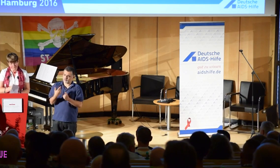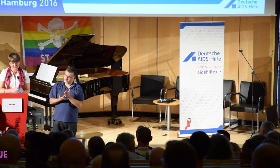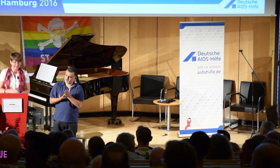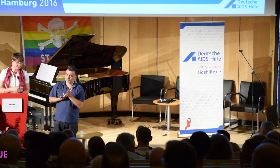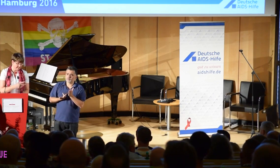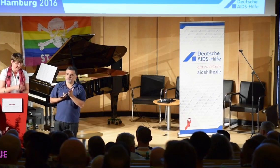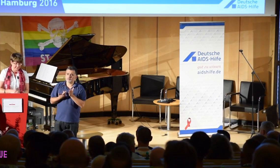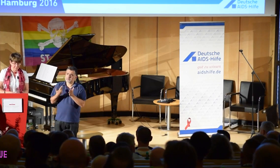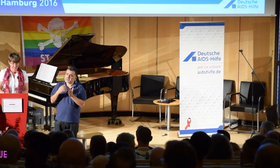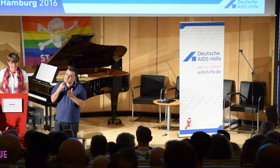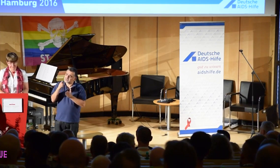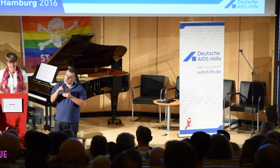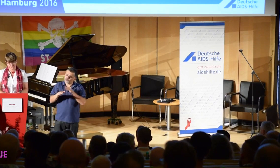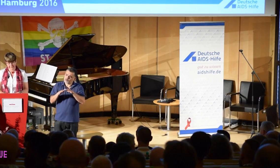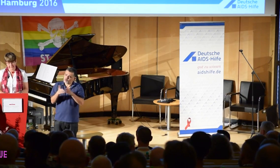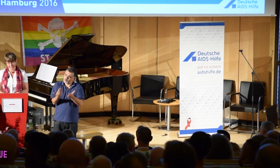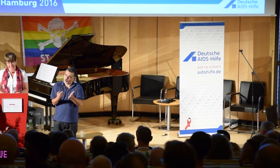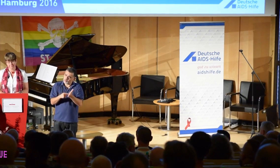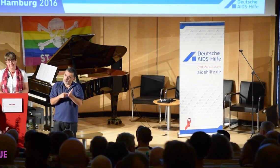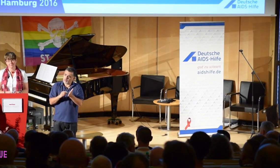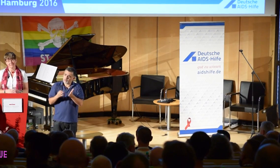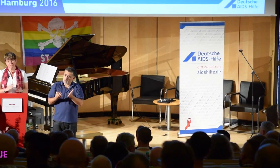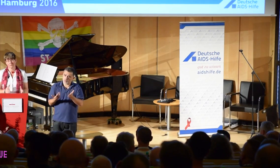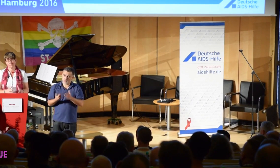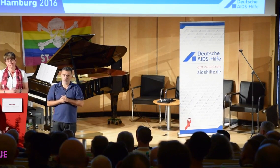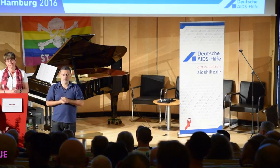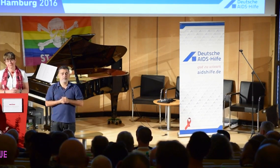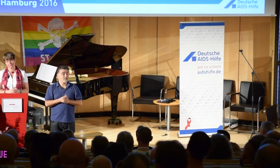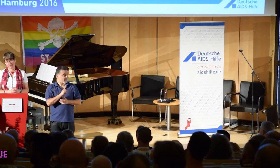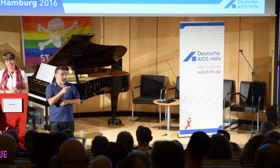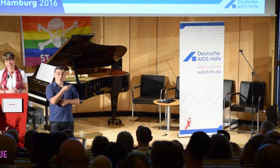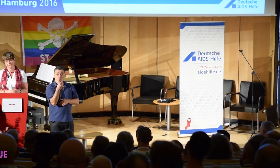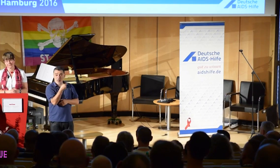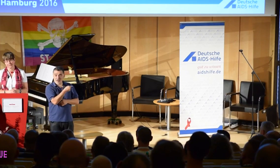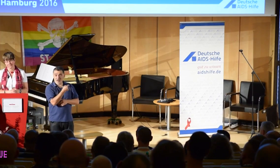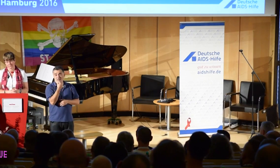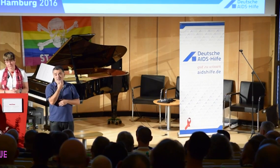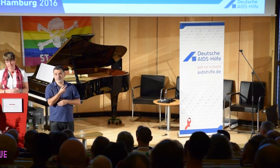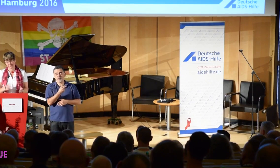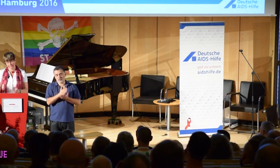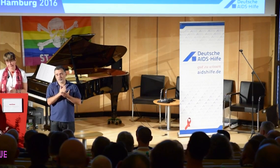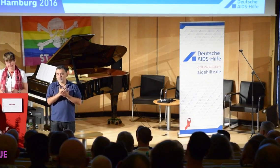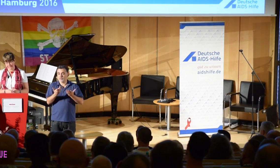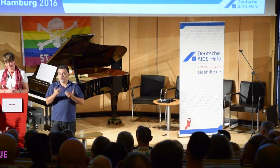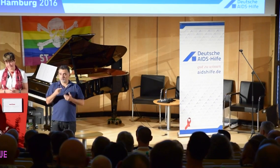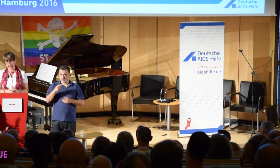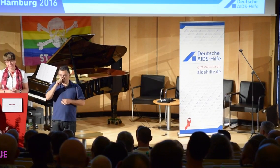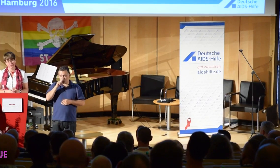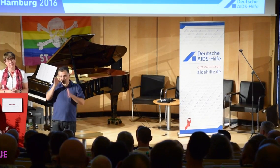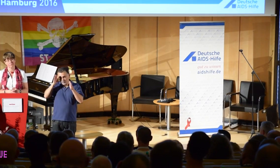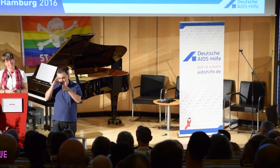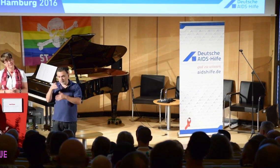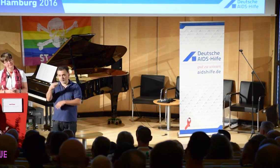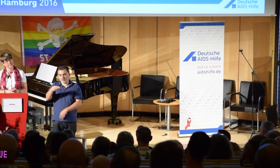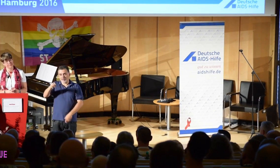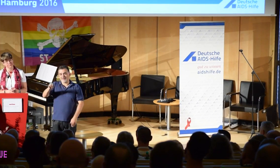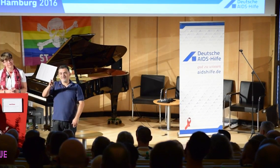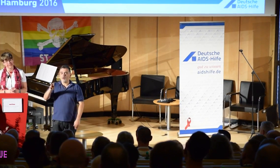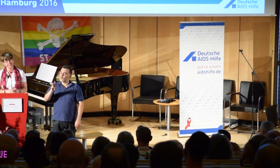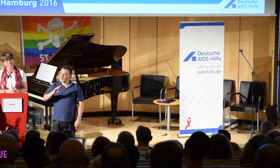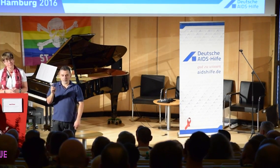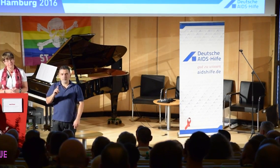Dann haben wir sie, das hat ja eben Holger Wicht auch schon gesagt, wir haben sie eben nicht mehr ausschließlich auf HIV ausgerichtet, sondern auf die weiteren STI und auch auf